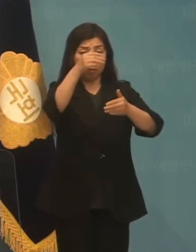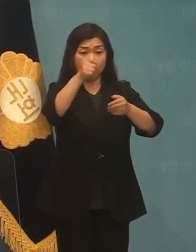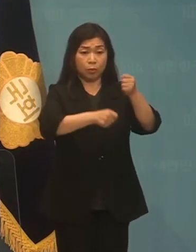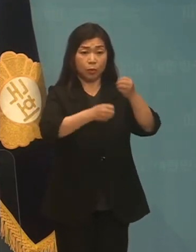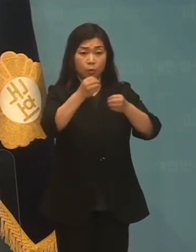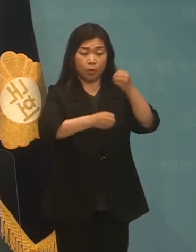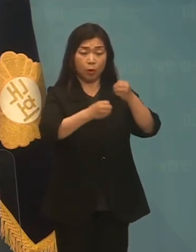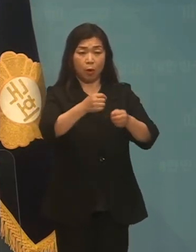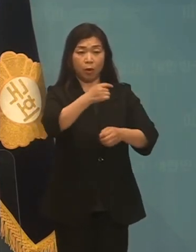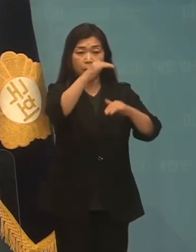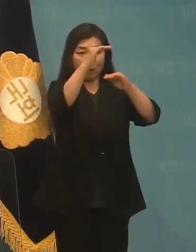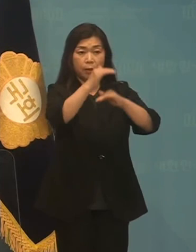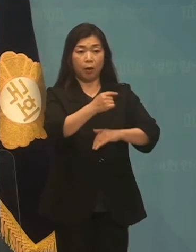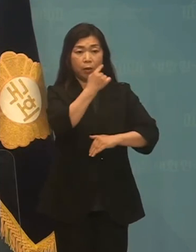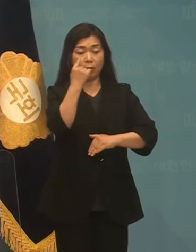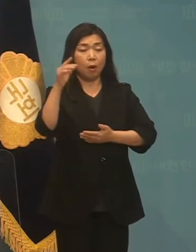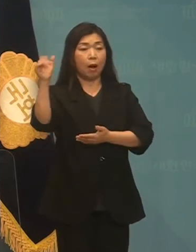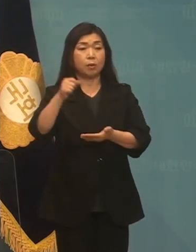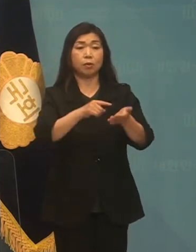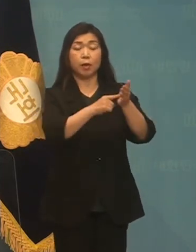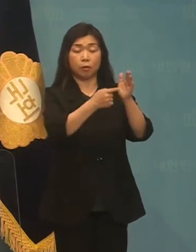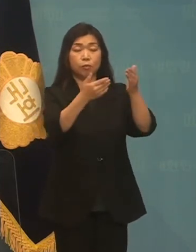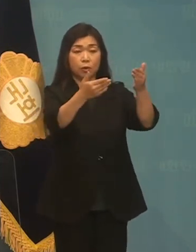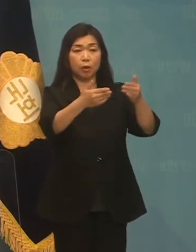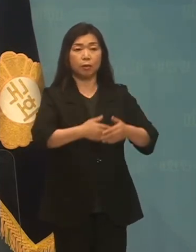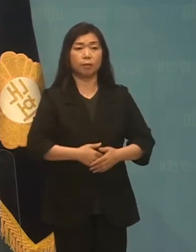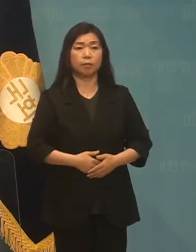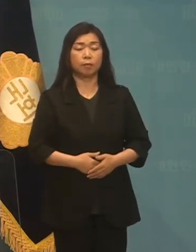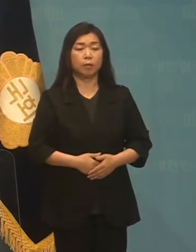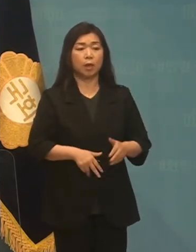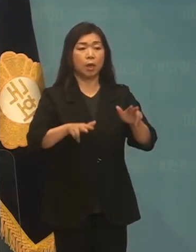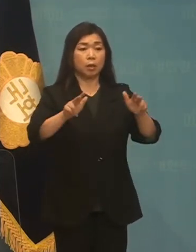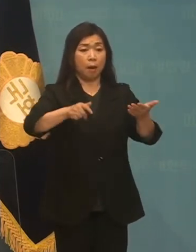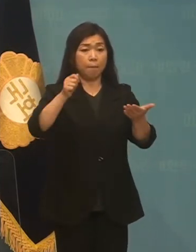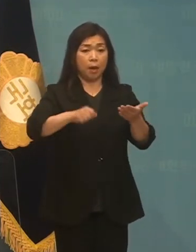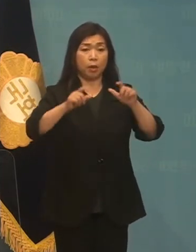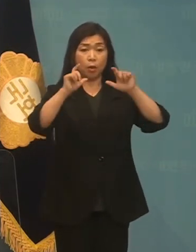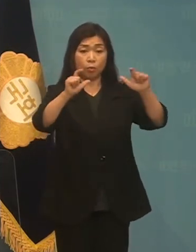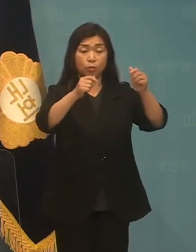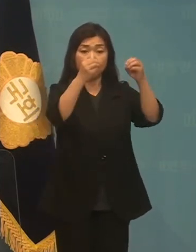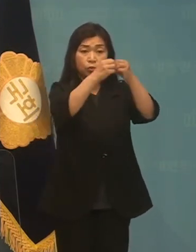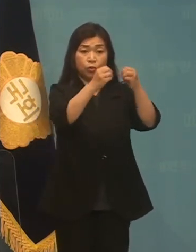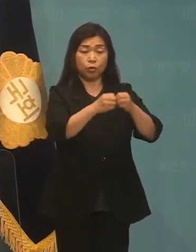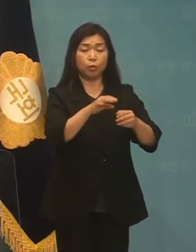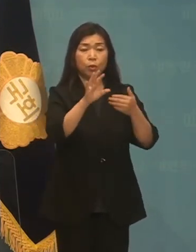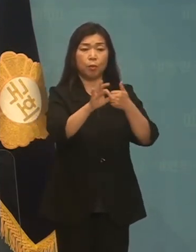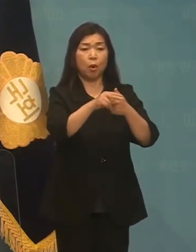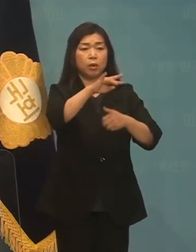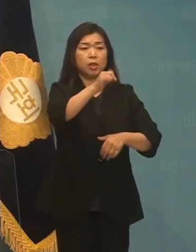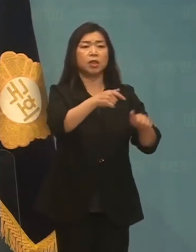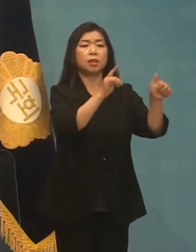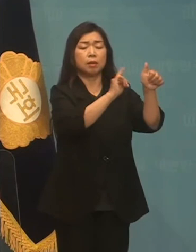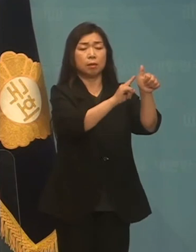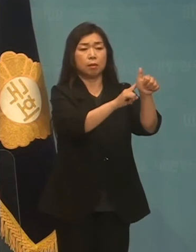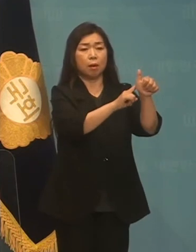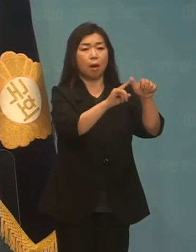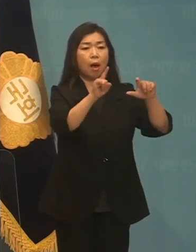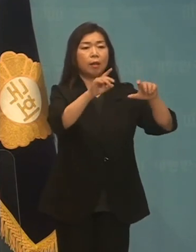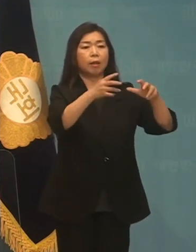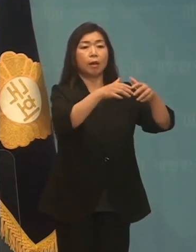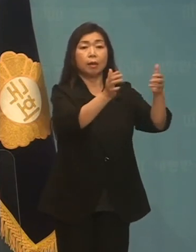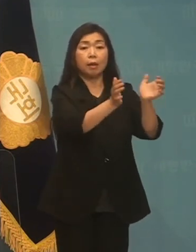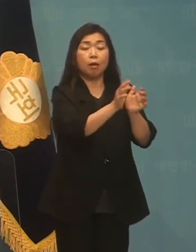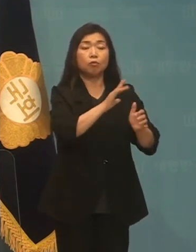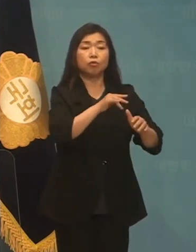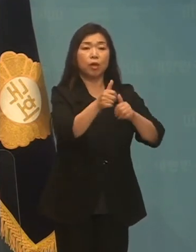내용을 근거로 말씀드리는 겁니다. 이 판결문에서 재판부는 신영수 당시 한나라당